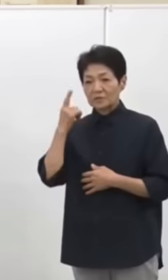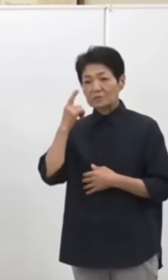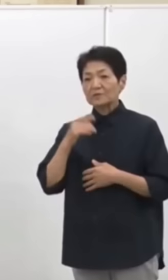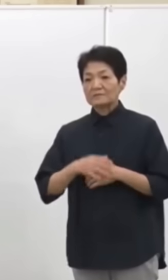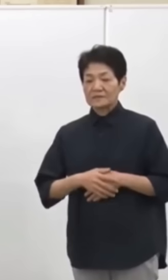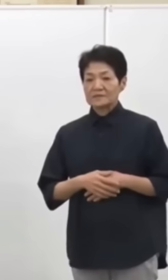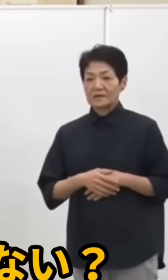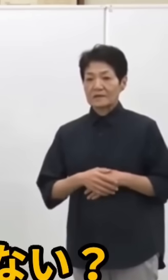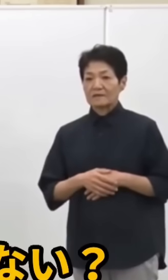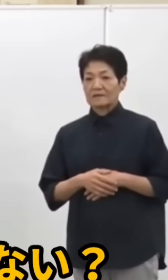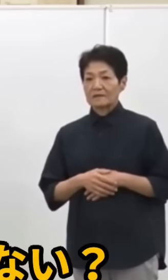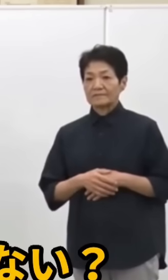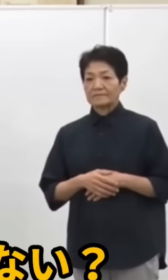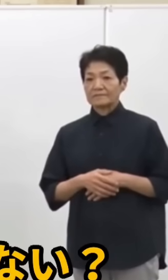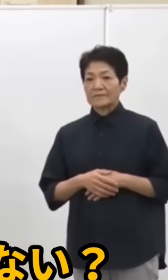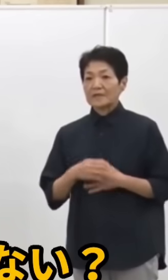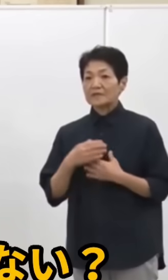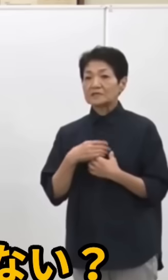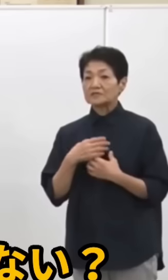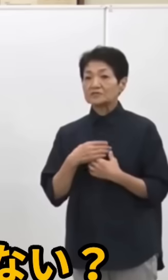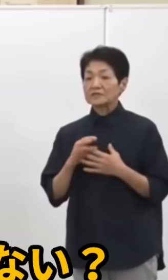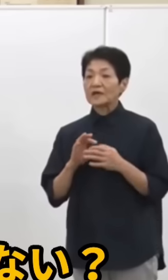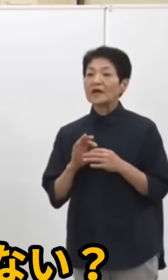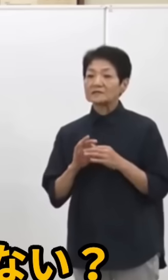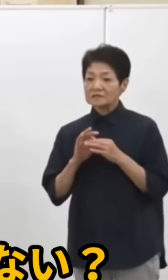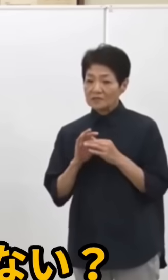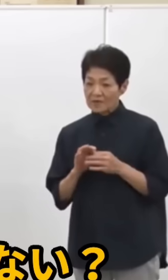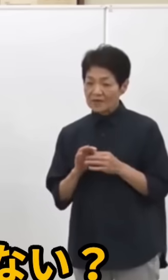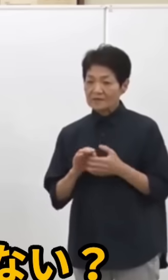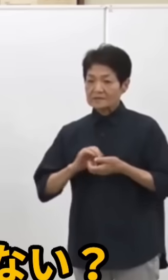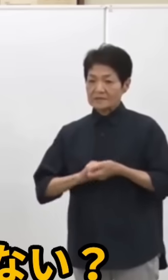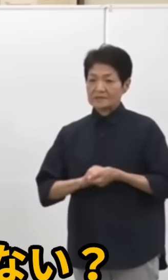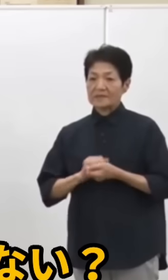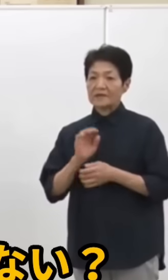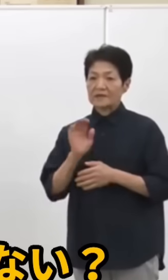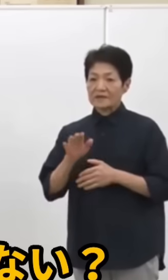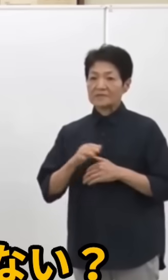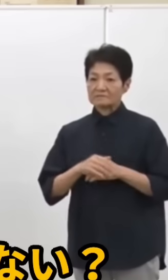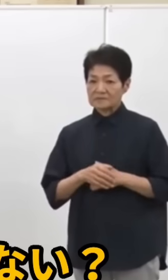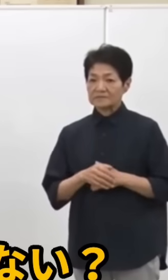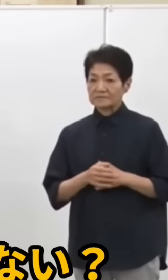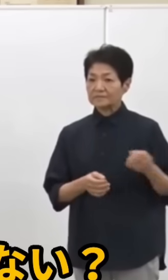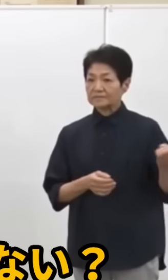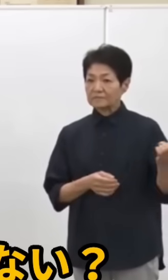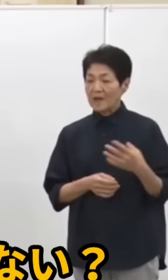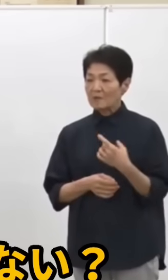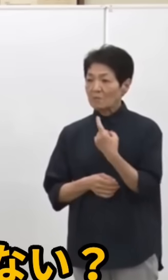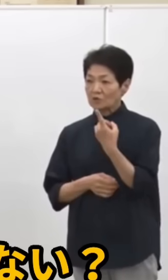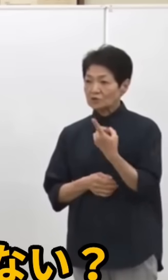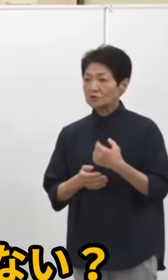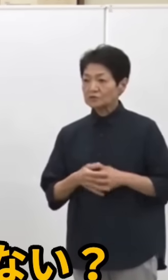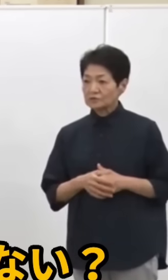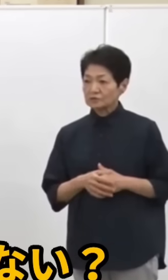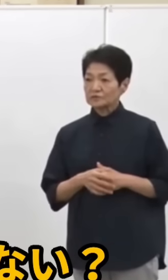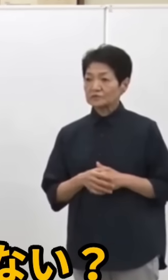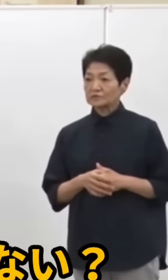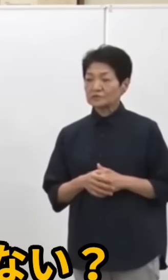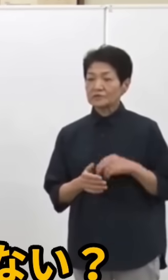関しては少なく設定されていると思っています。 もう一点なんですけど、ここの